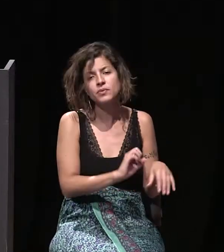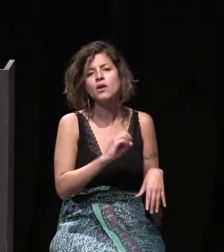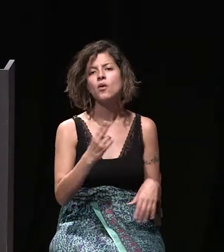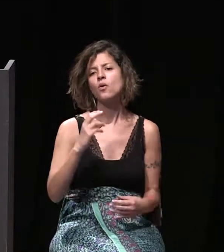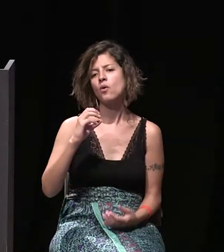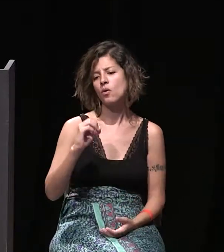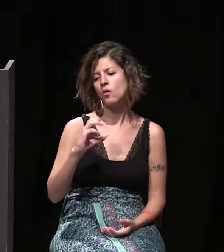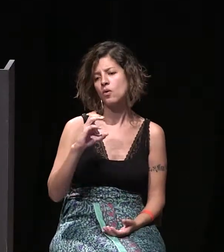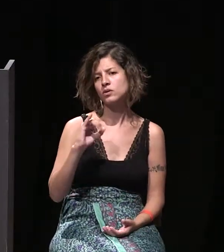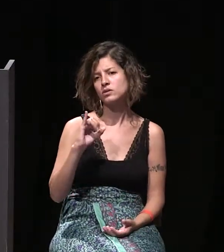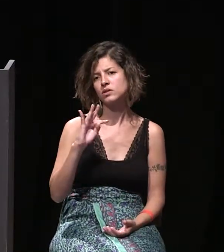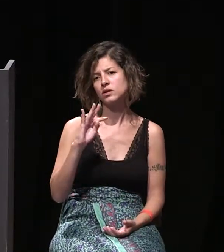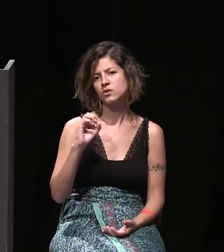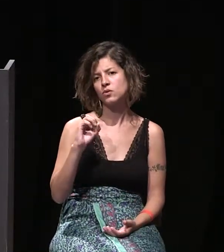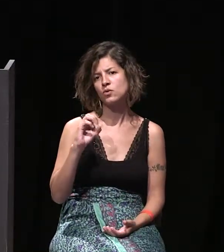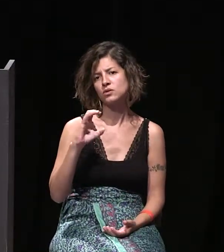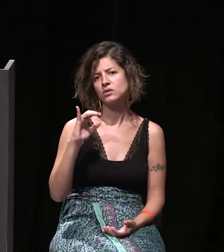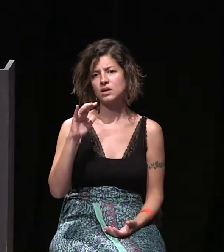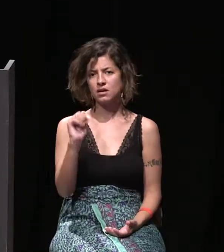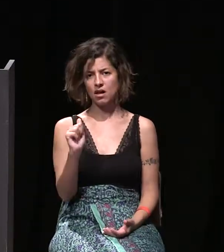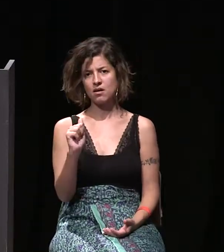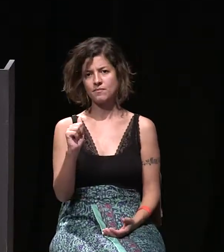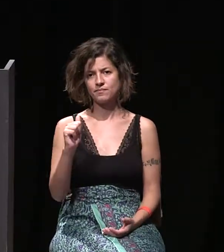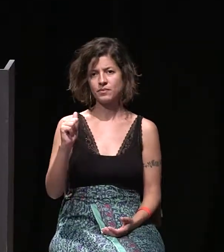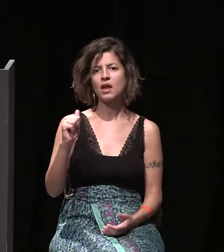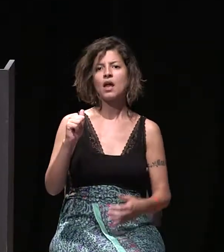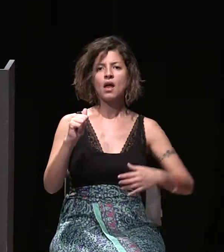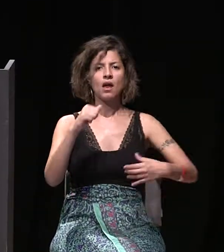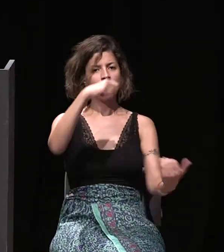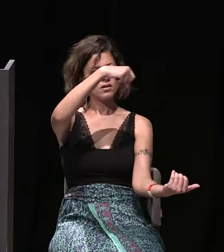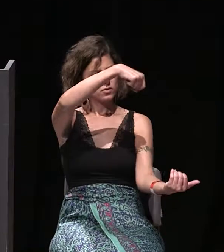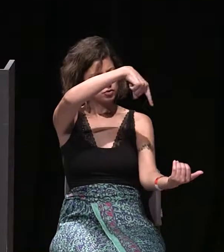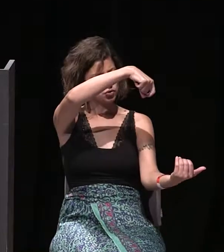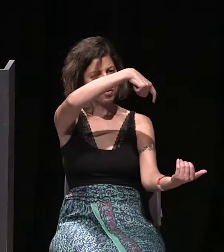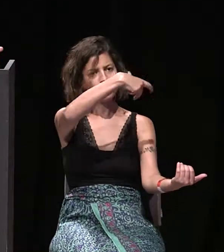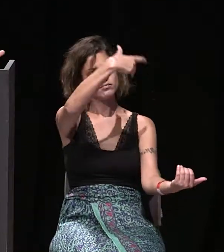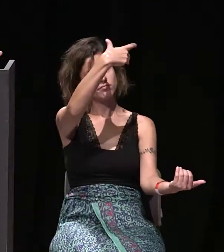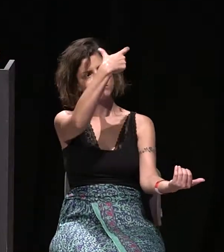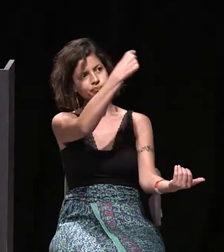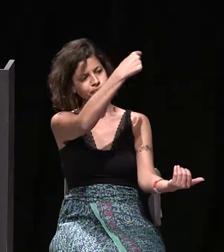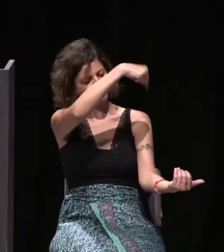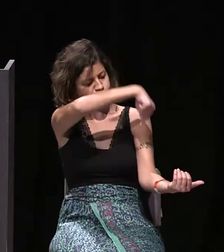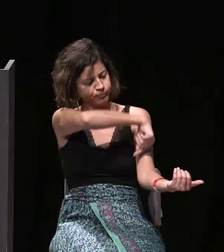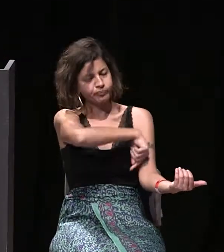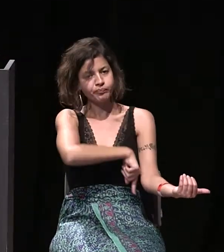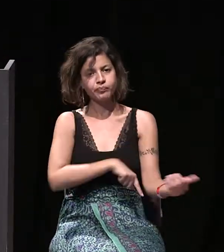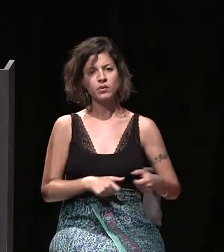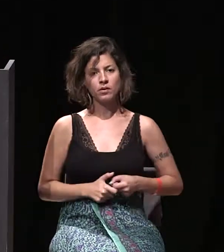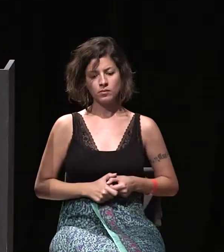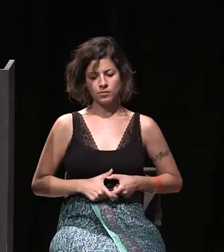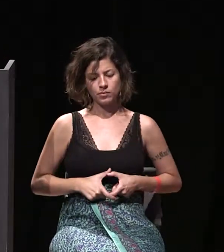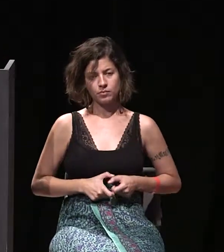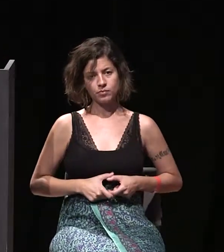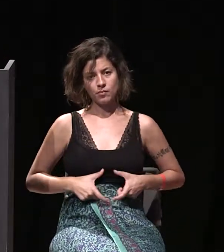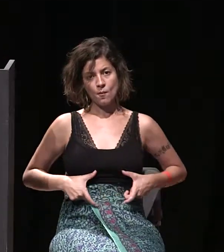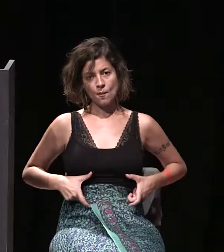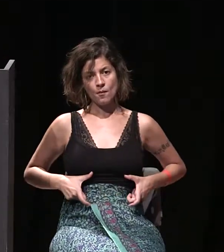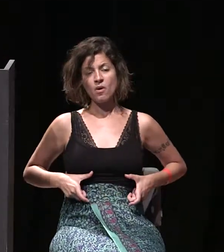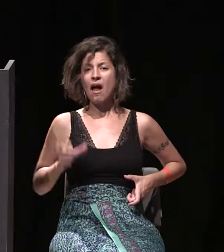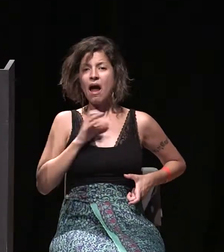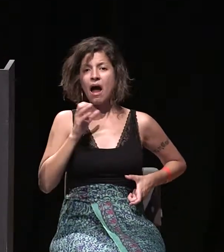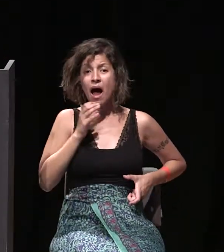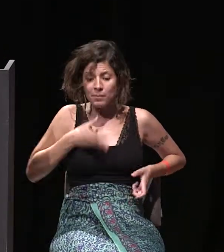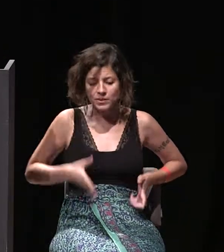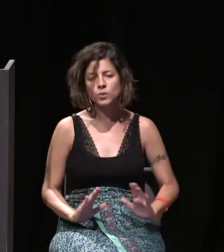ocitocina, que é a droga injetada no soro para fazer a contração aumentar e fazer o bebê nascer com menos tempo.